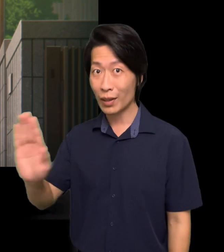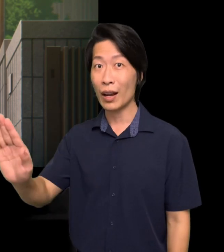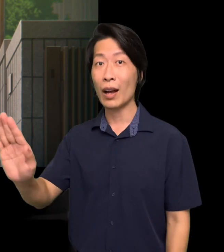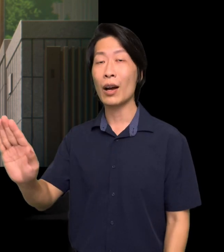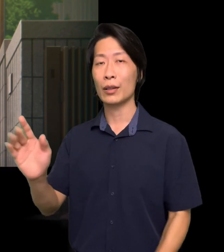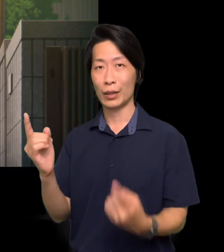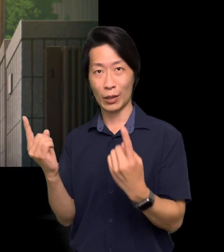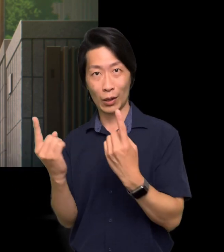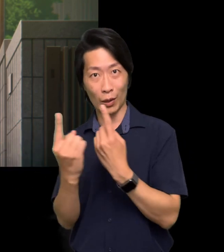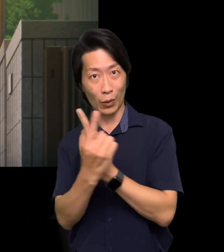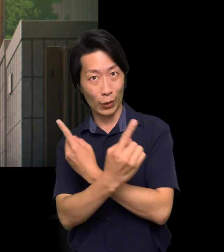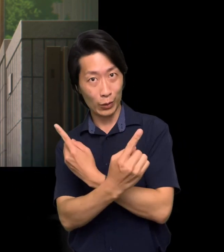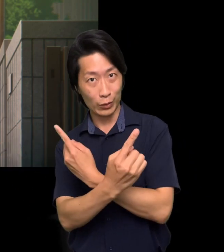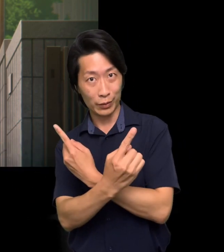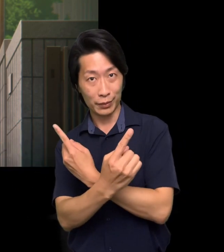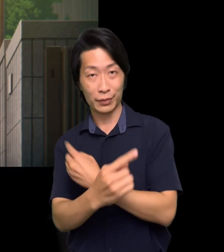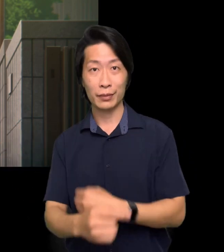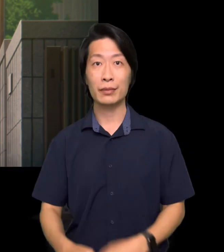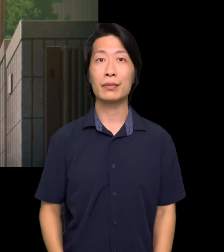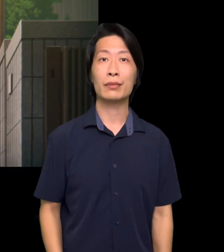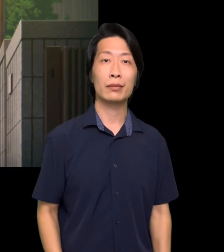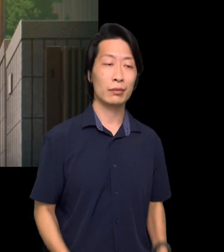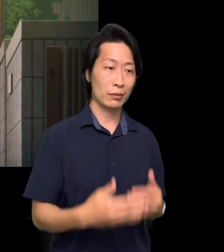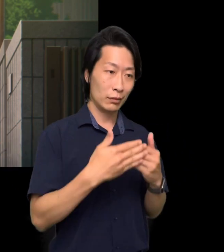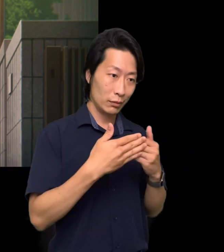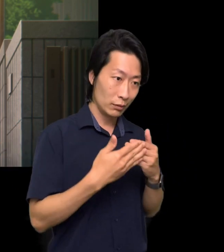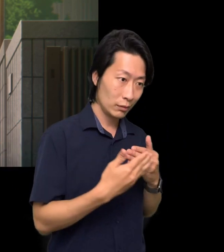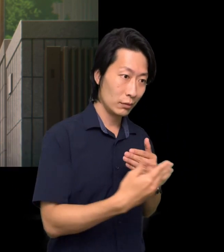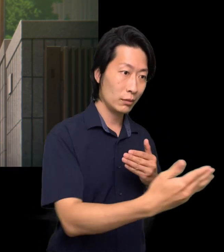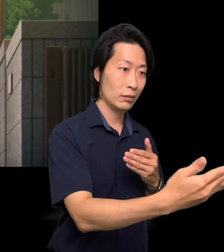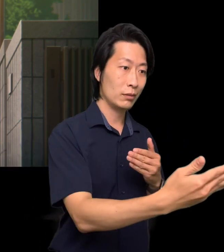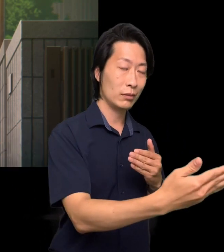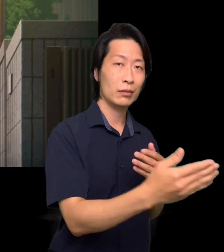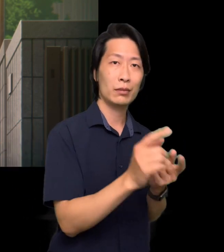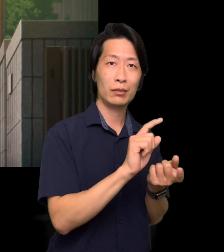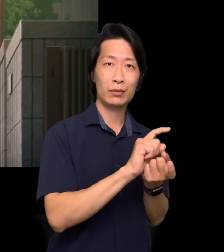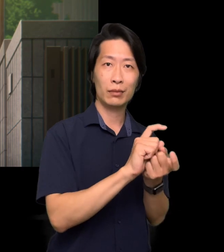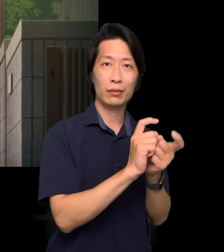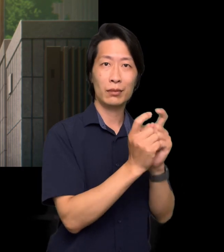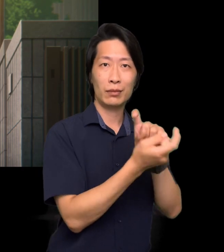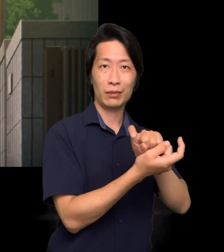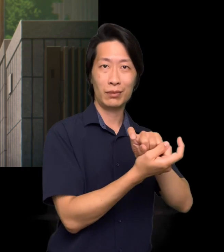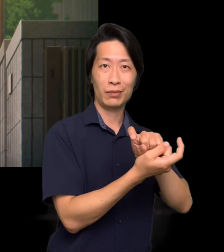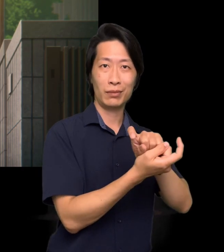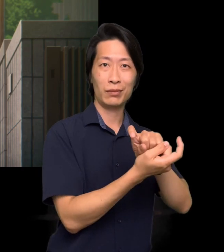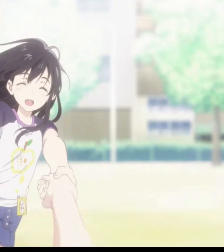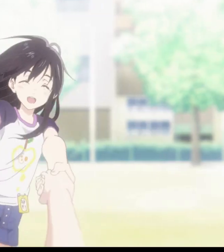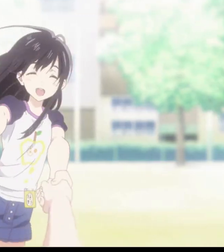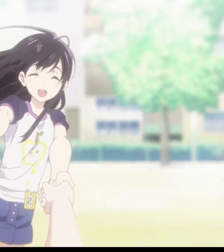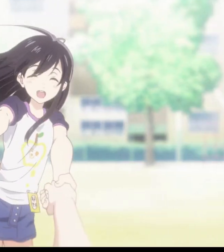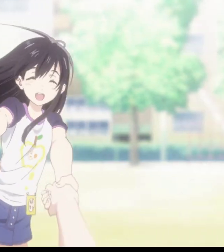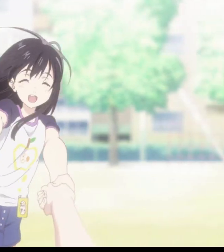これから変わる。 From now on, change.